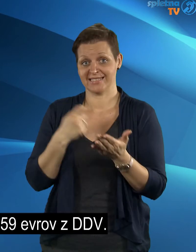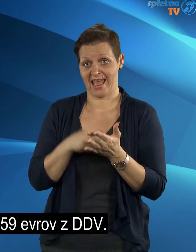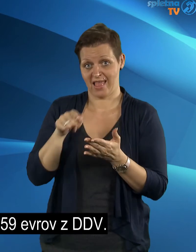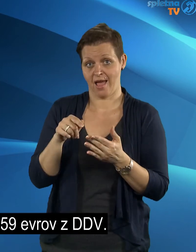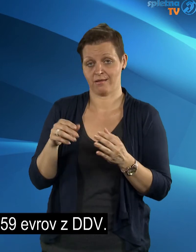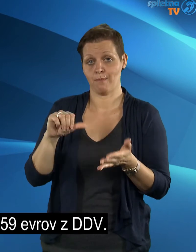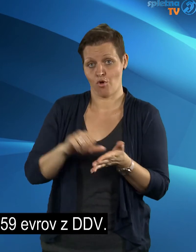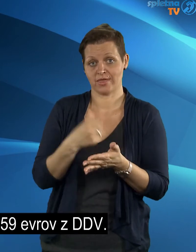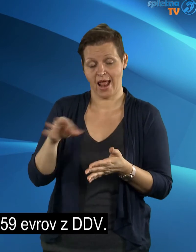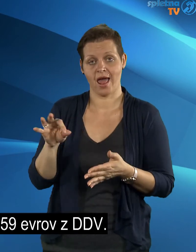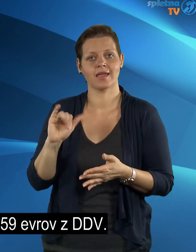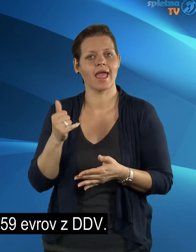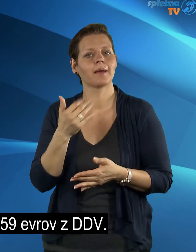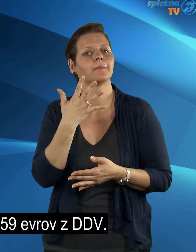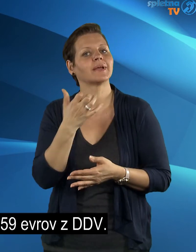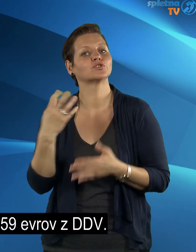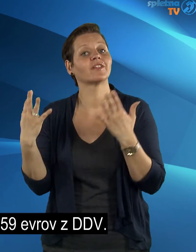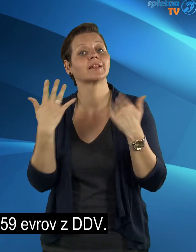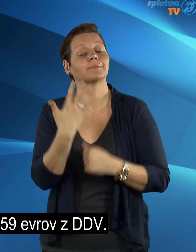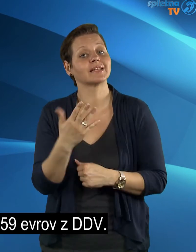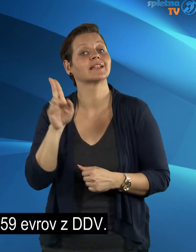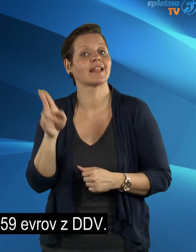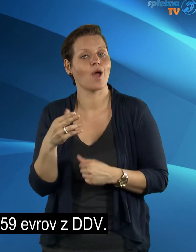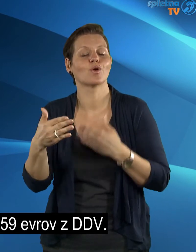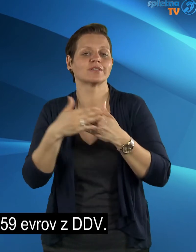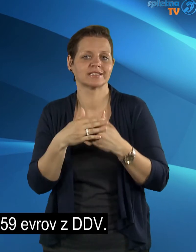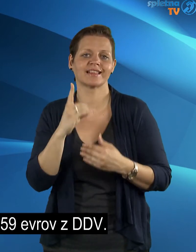Cena tega modela je 559 € z DDV-jem.